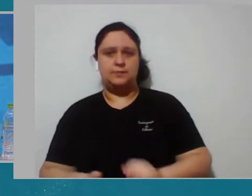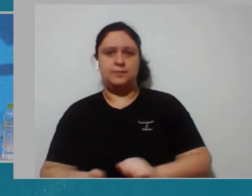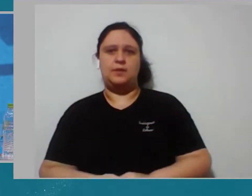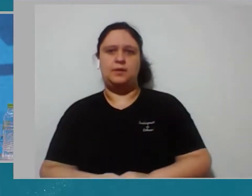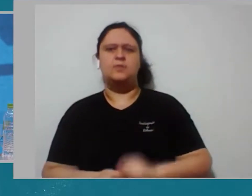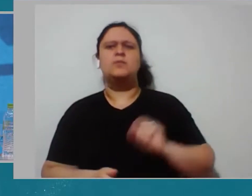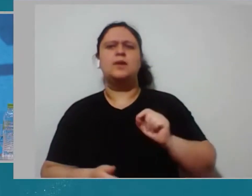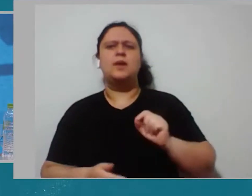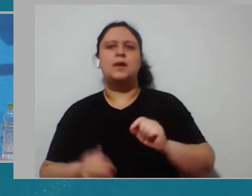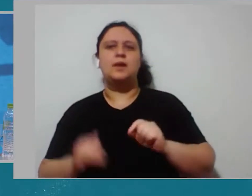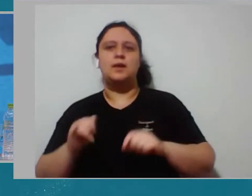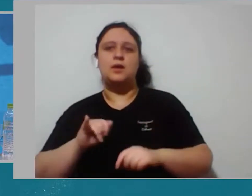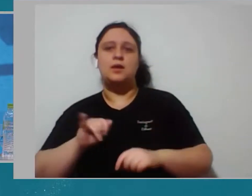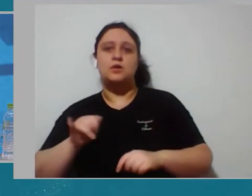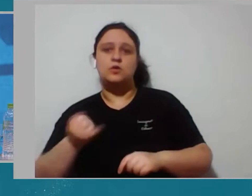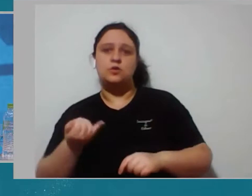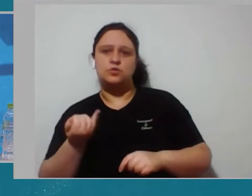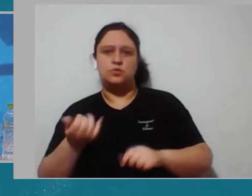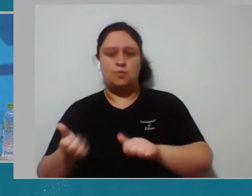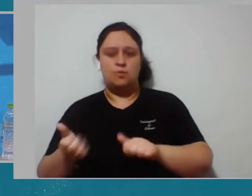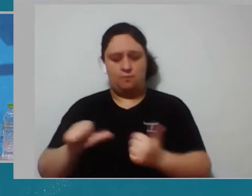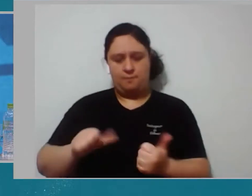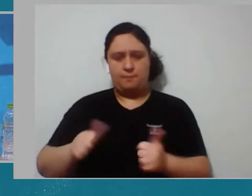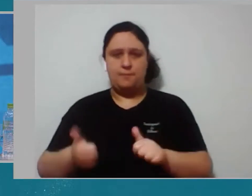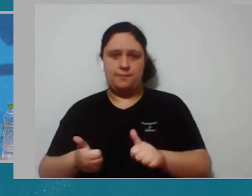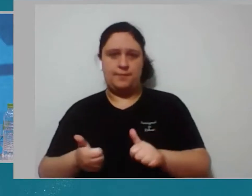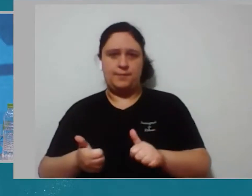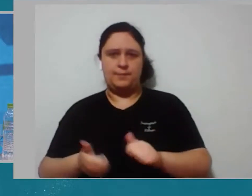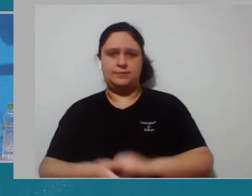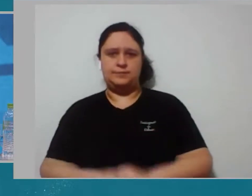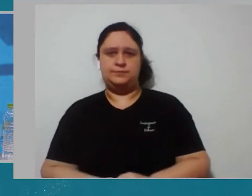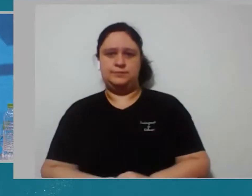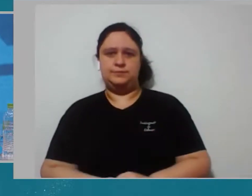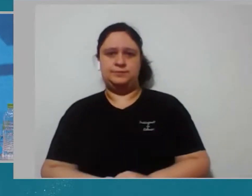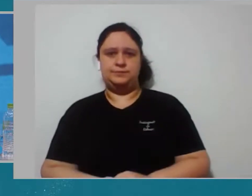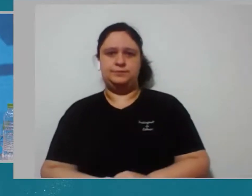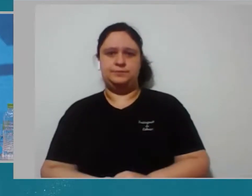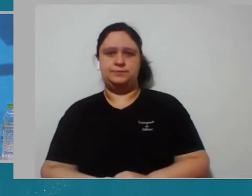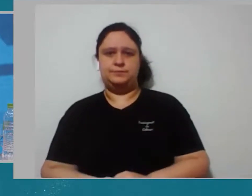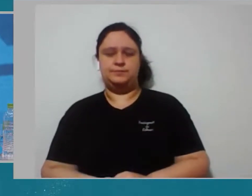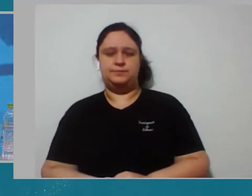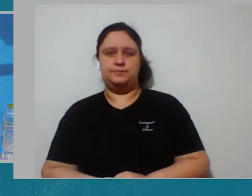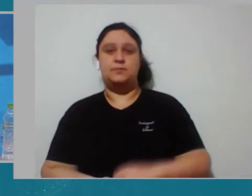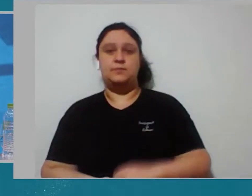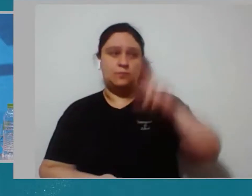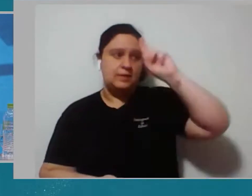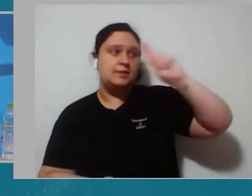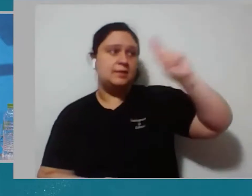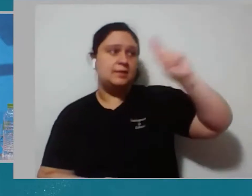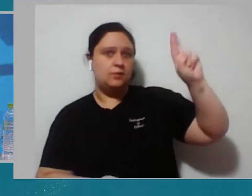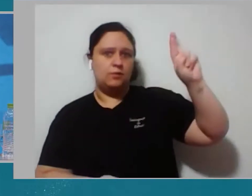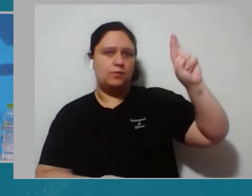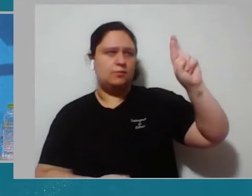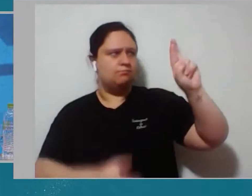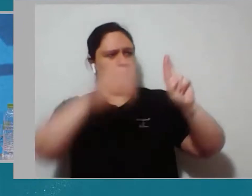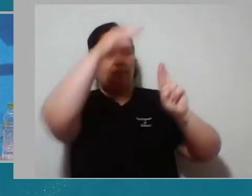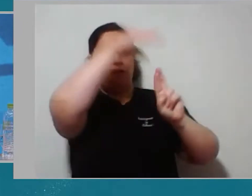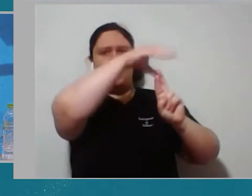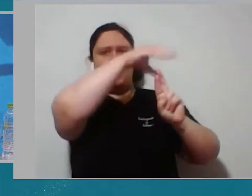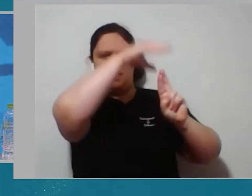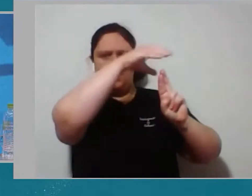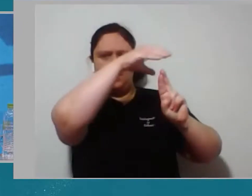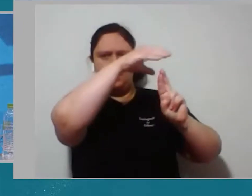Batista. O Senhor como rei do reino dos céus, o Senhor é aquele